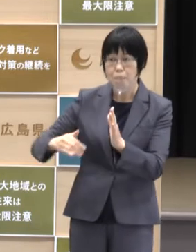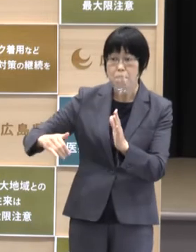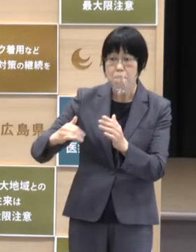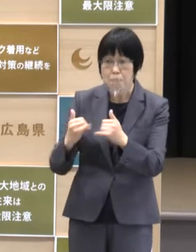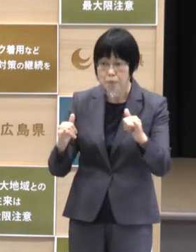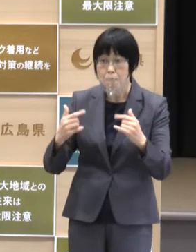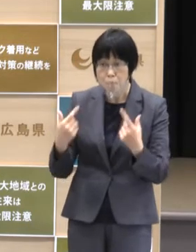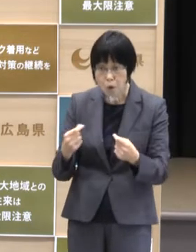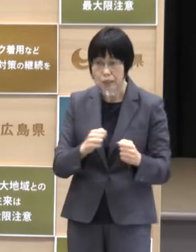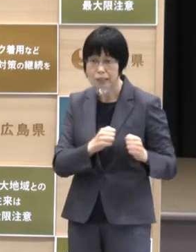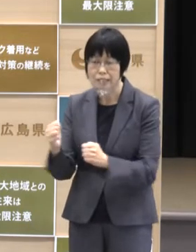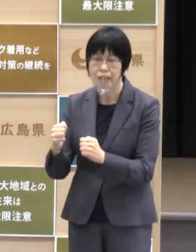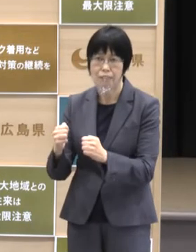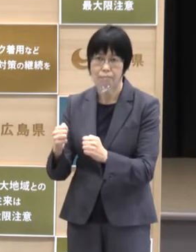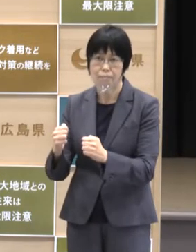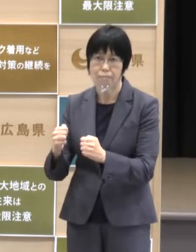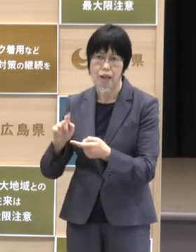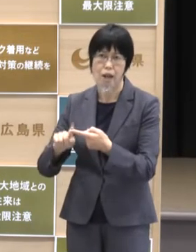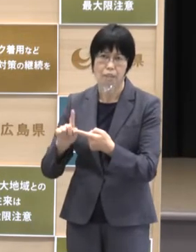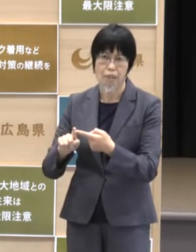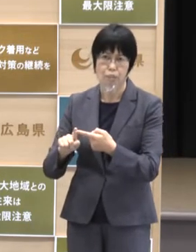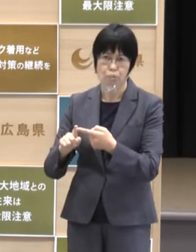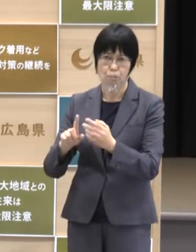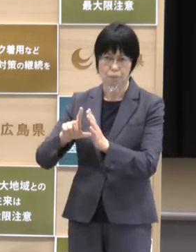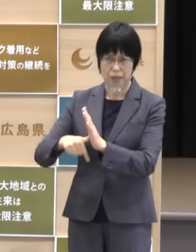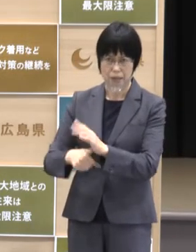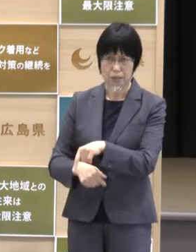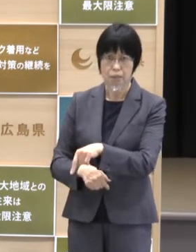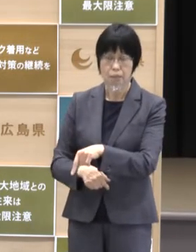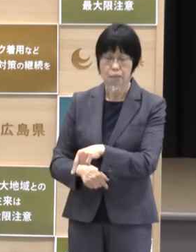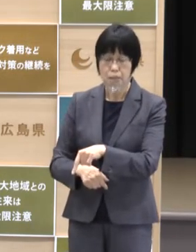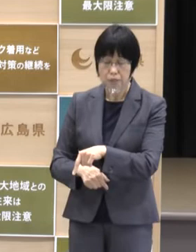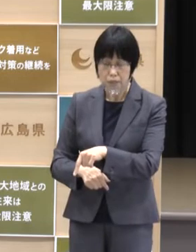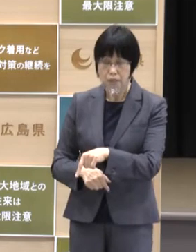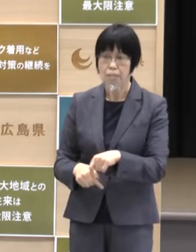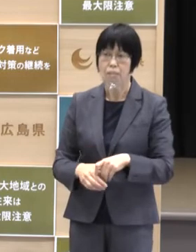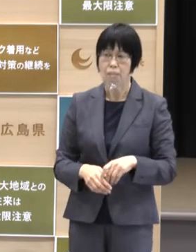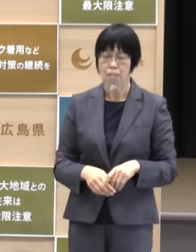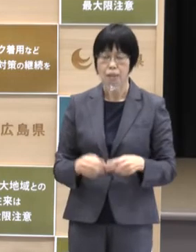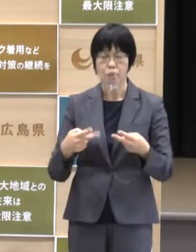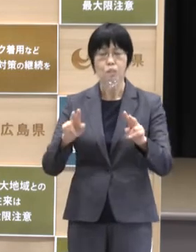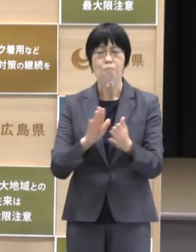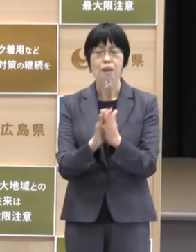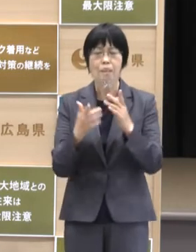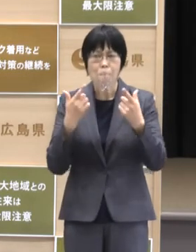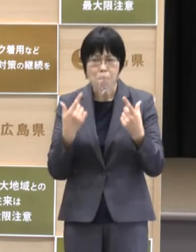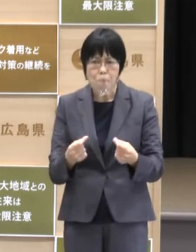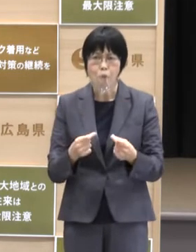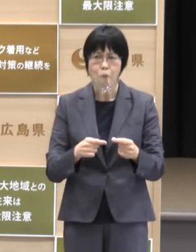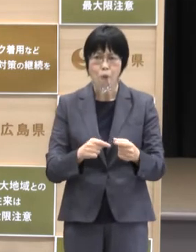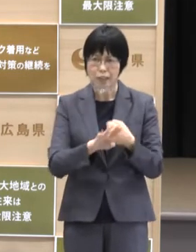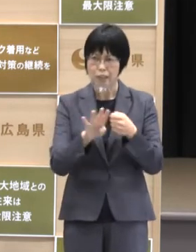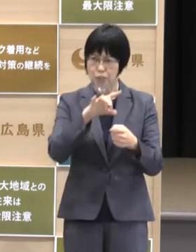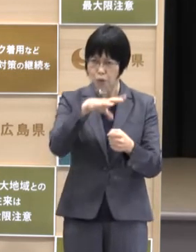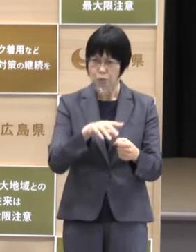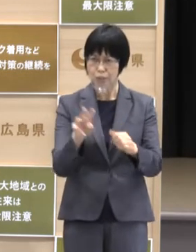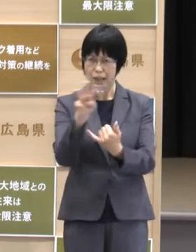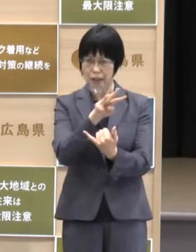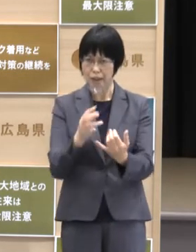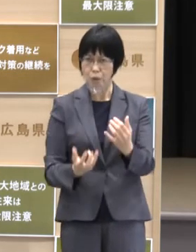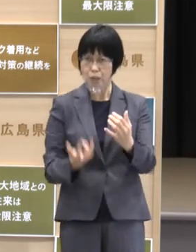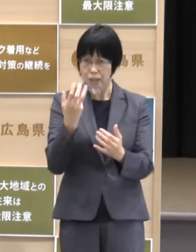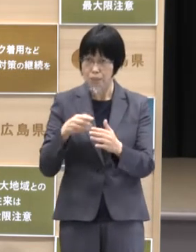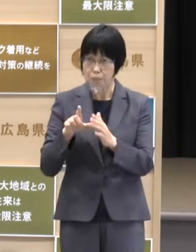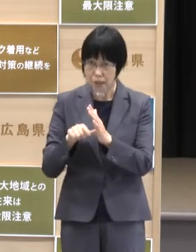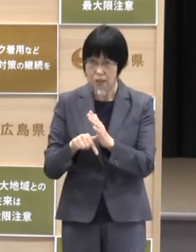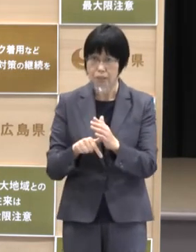場合、 その一環として原子力災害も起きている。 あ、そうです。 こういうような、場合ですか。 はい、 はい、